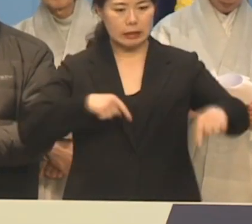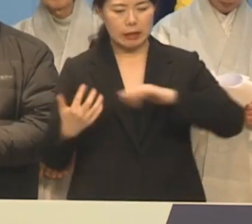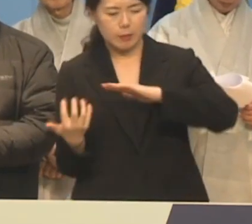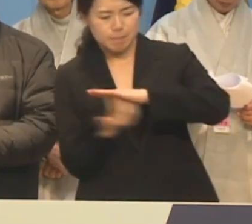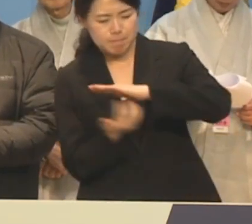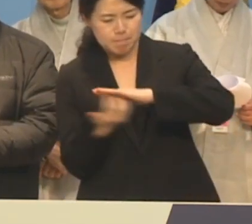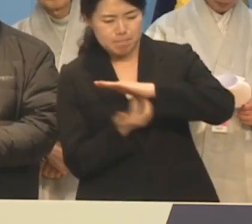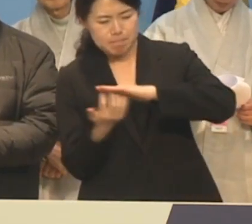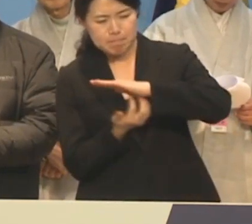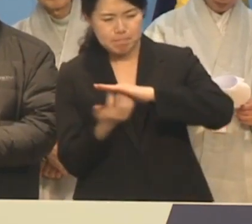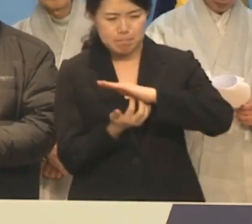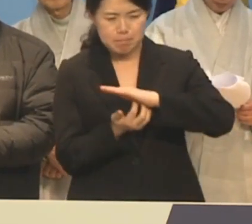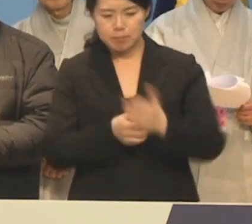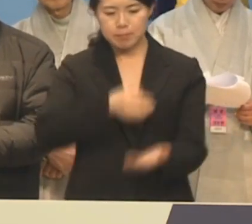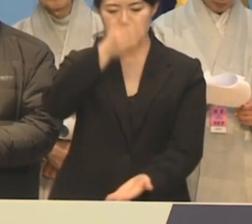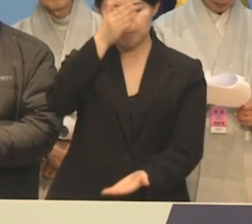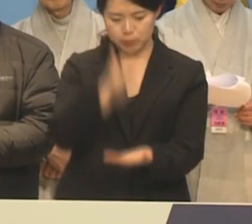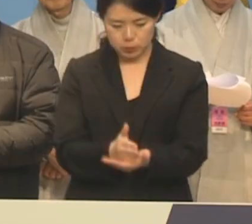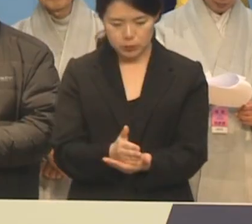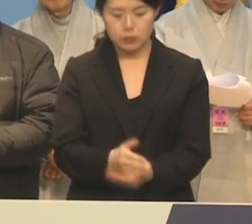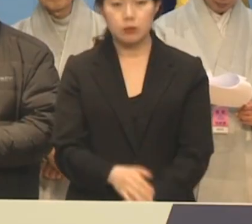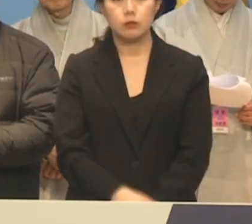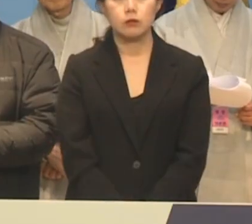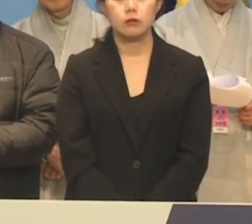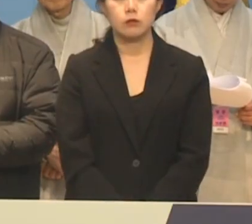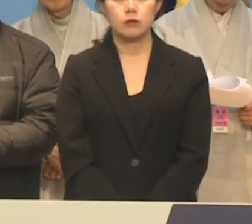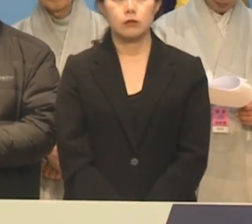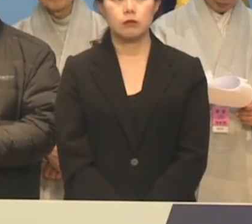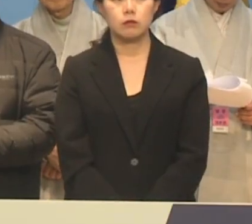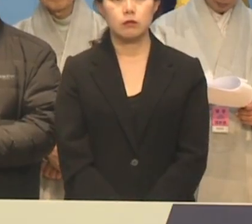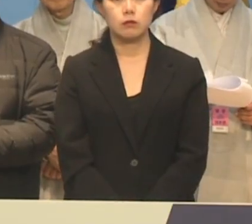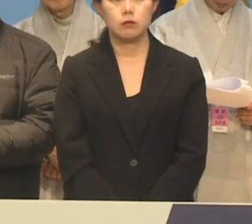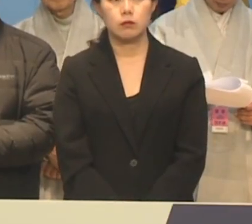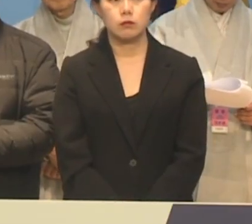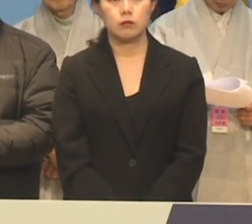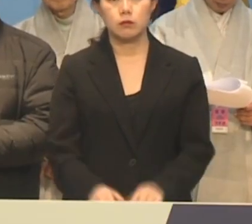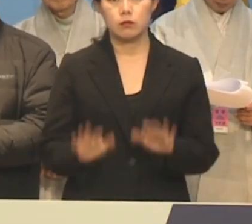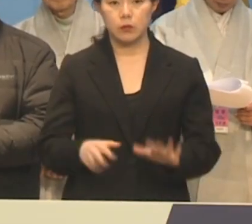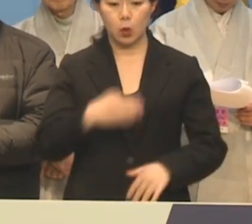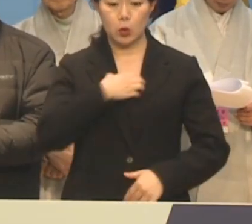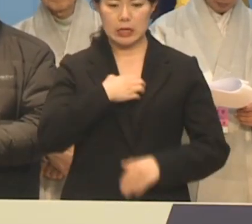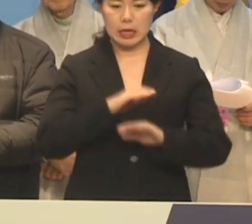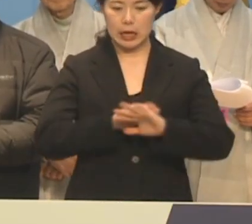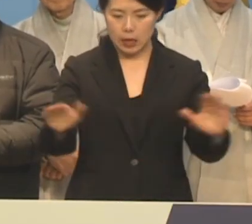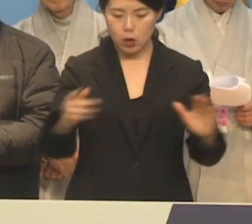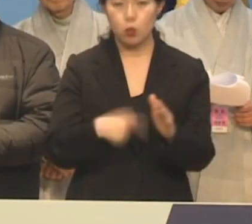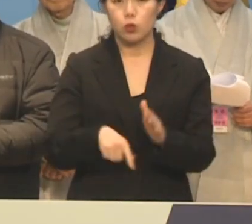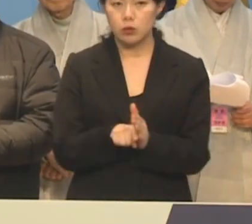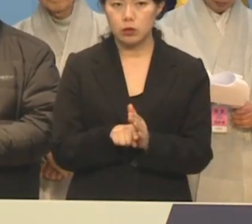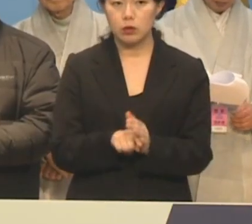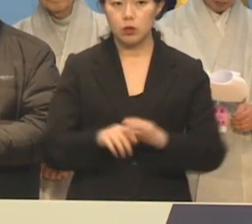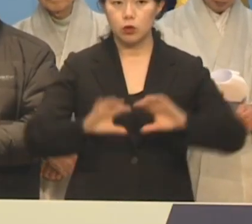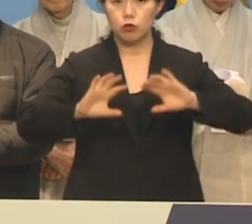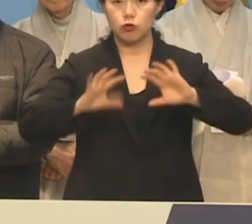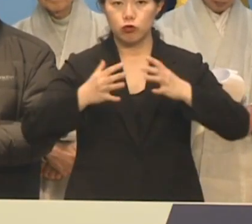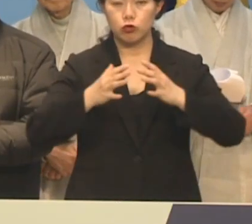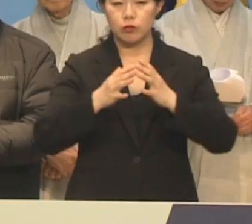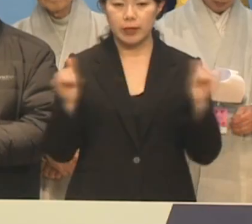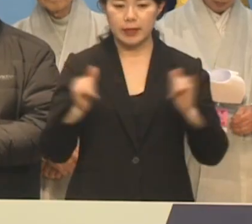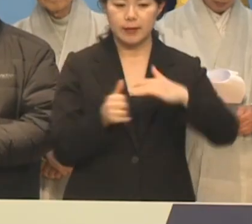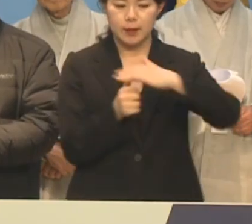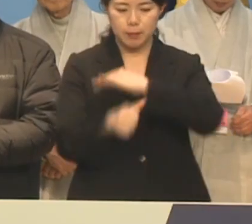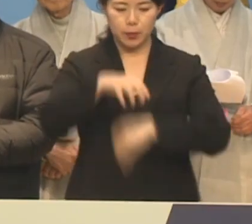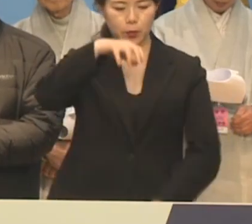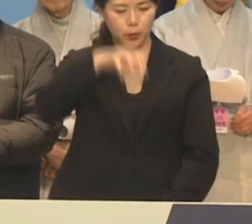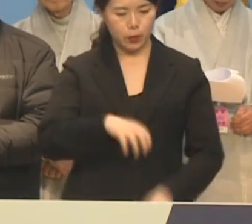셈법으로 위기를 돌파할 시점을 이미 넘어서고 있습니다. 이 위기를 극복하기 위해 국민의